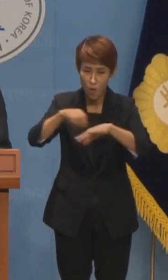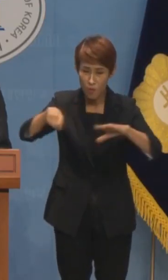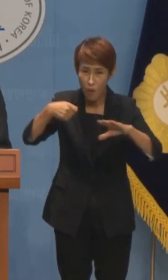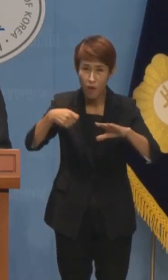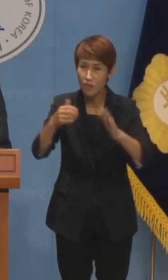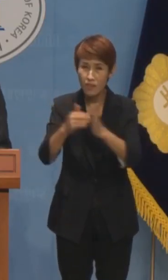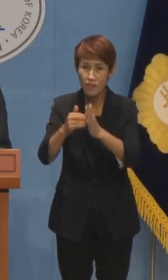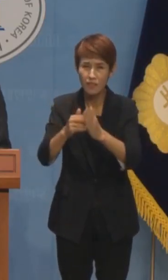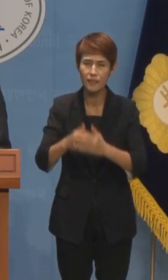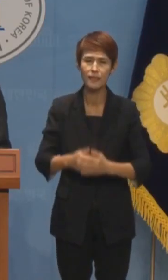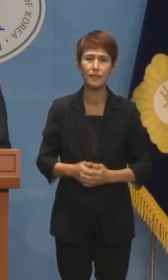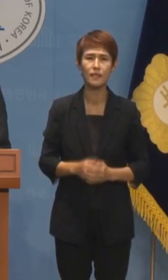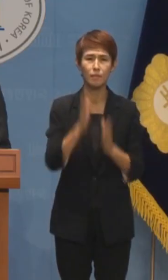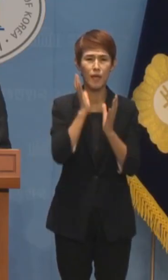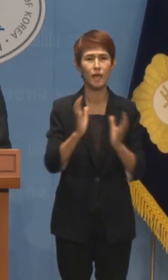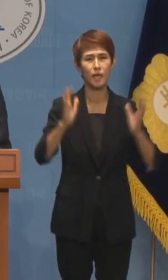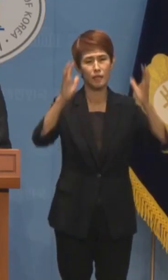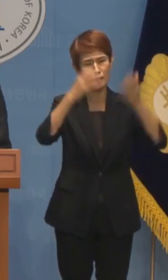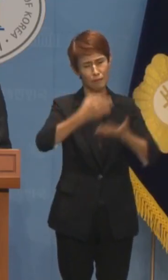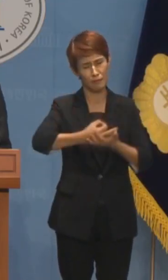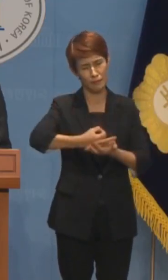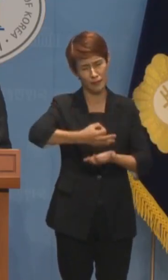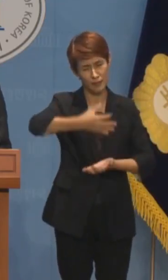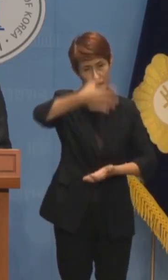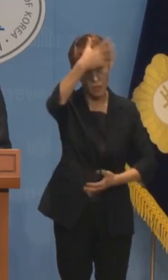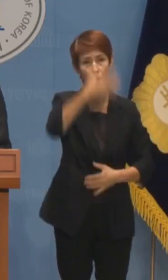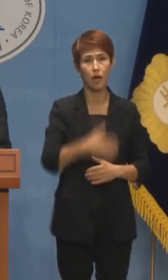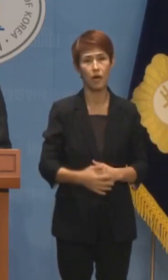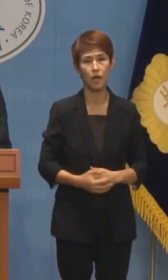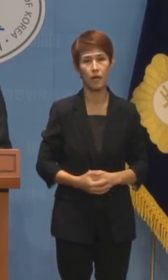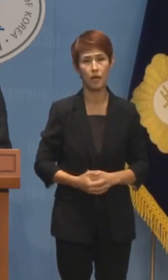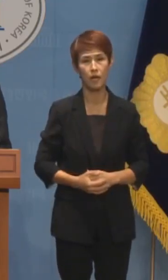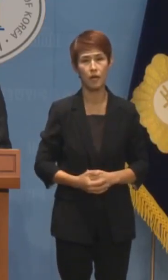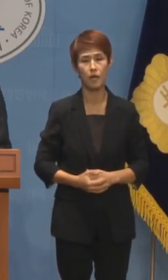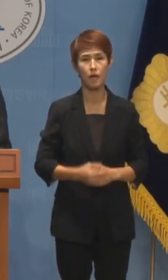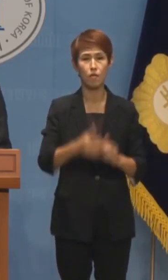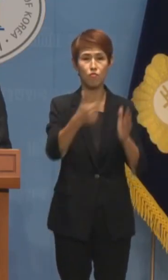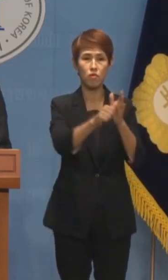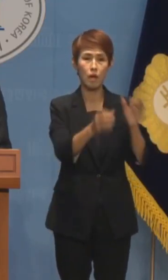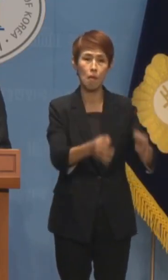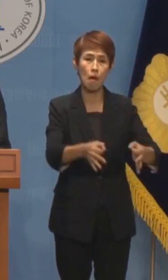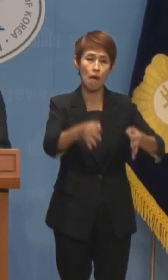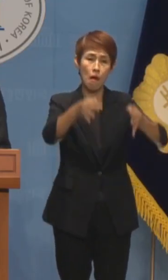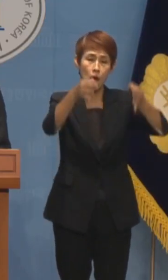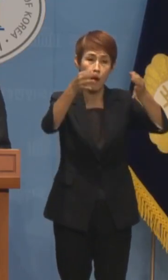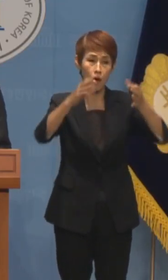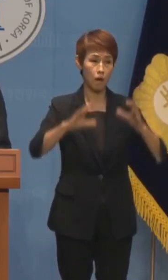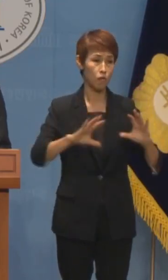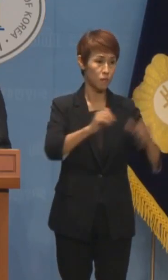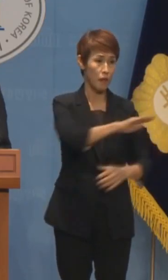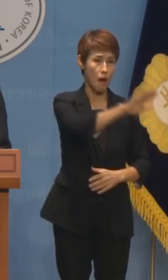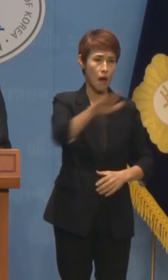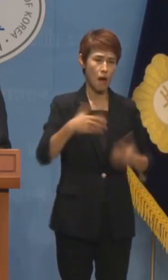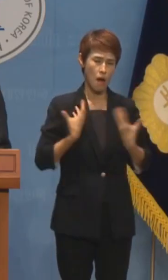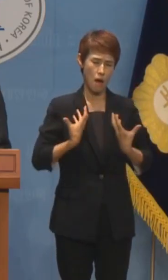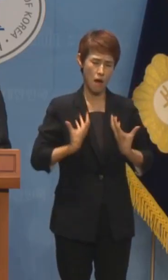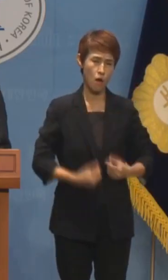배추가 금추가 되며 치솟는 물가고에 국민은 절망하는데